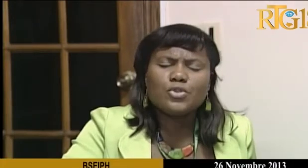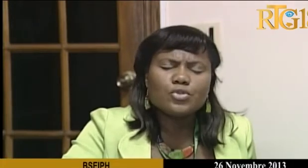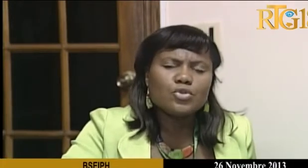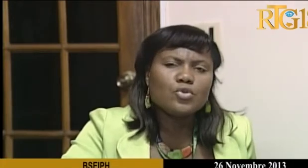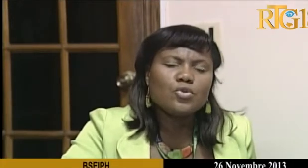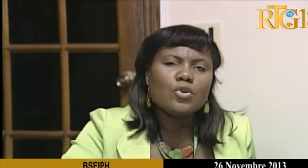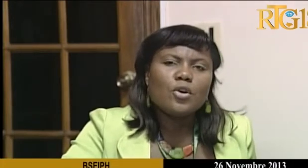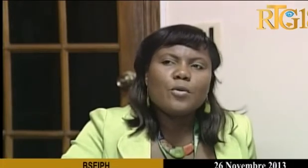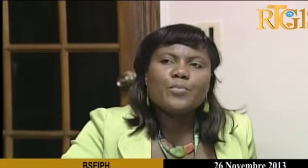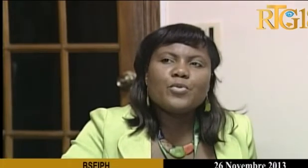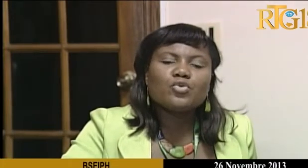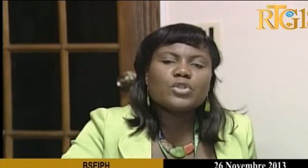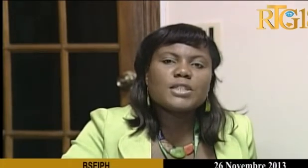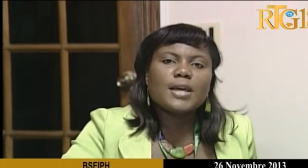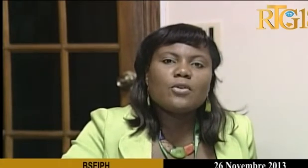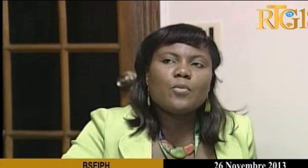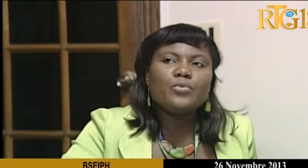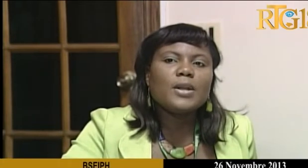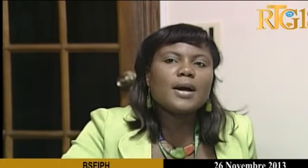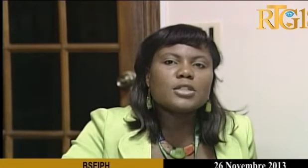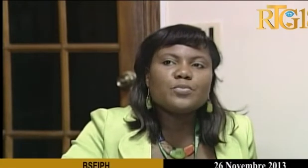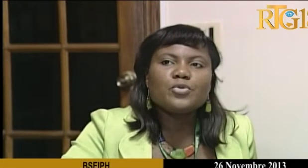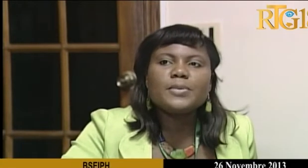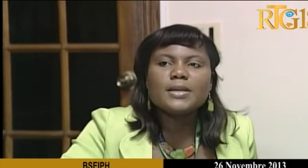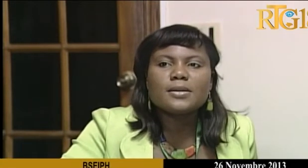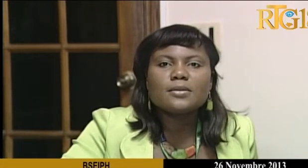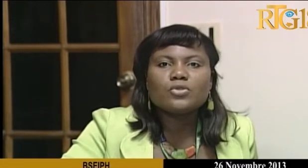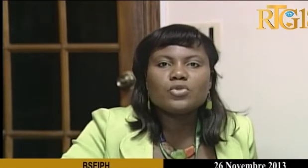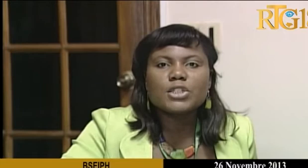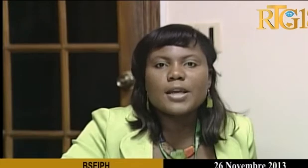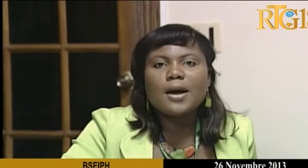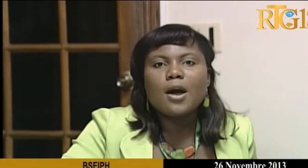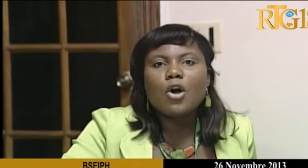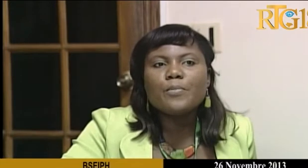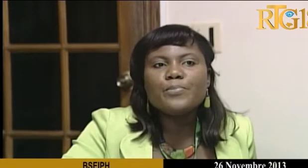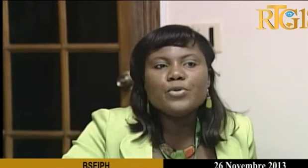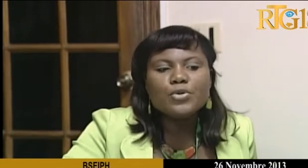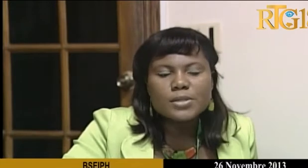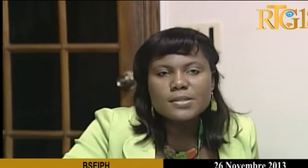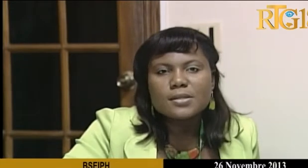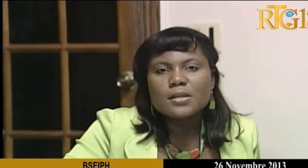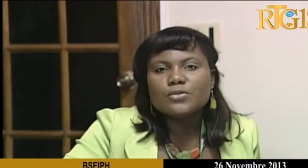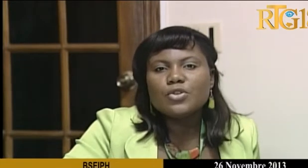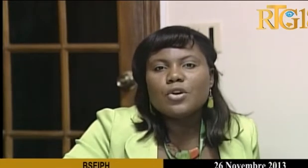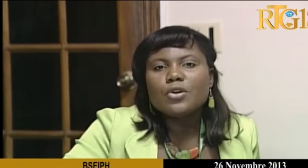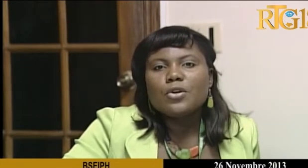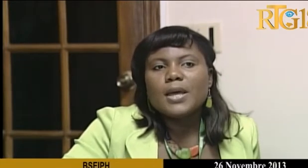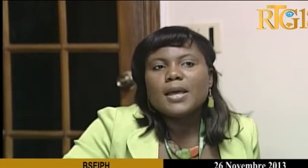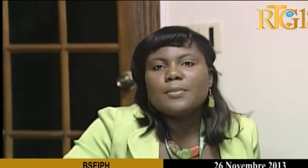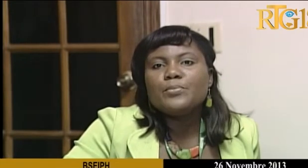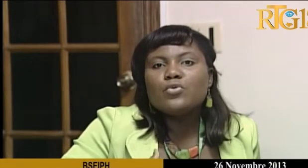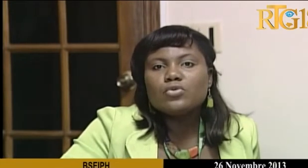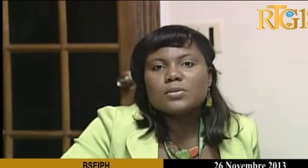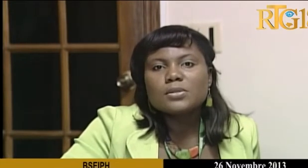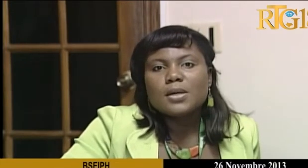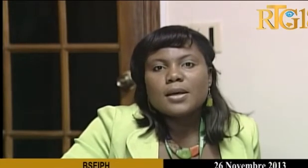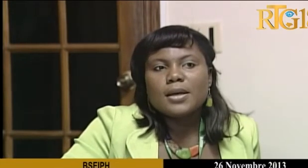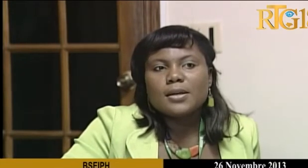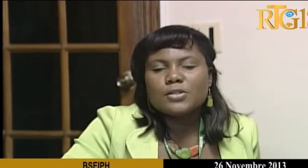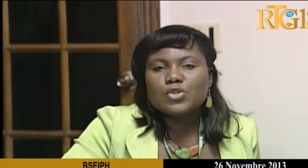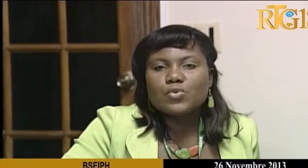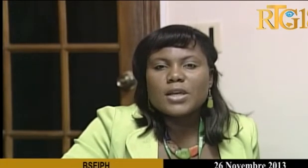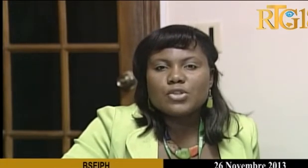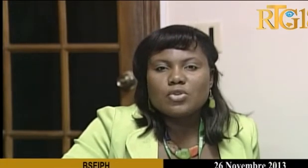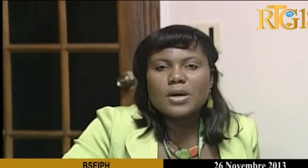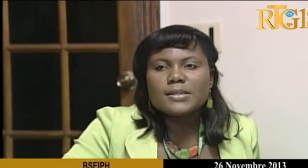c'est surtout pour toucher un plus large public, toucher encore plus de monde